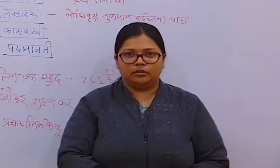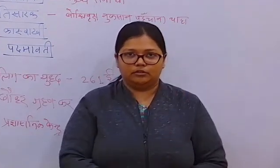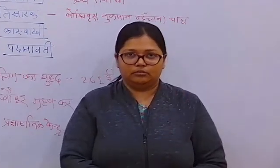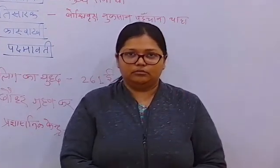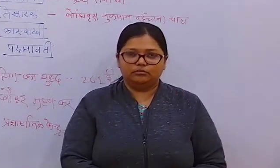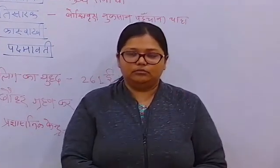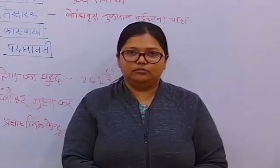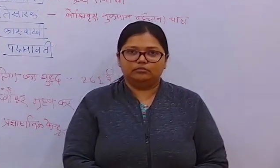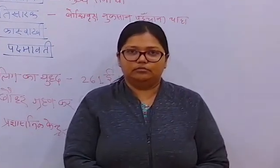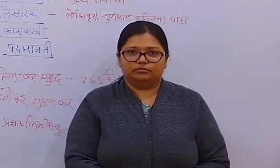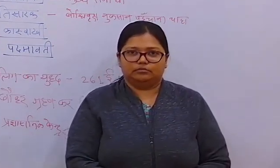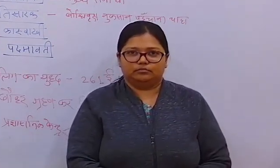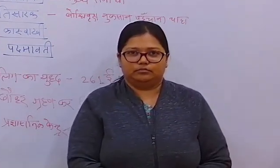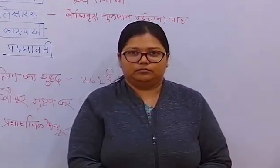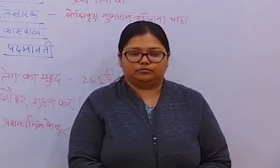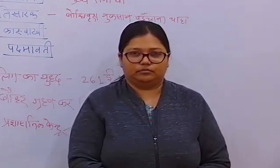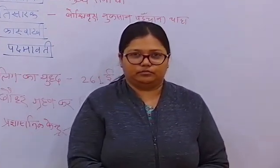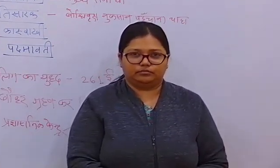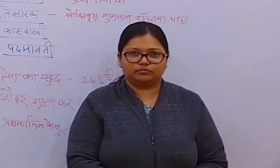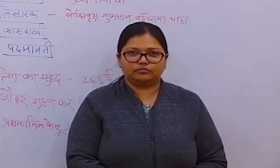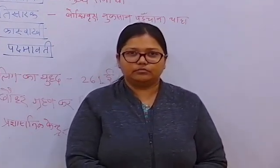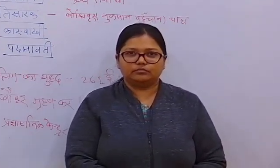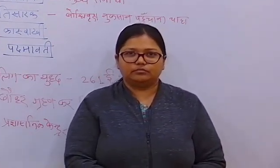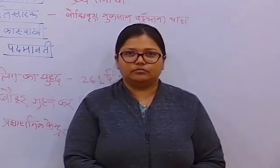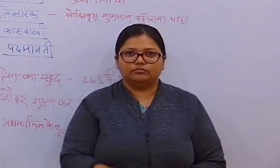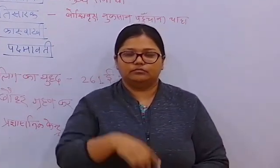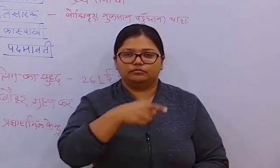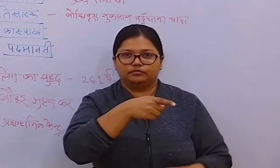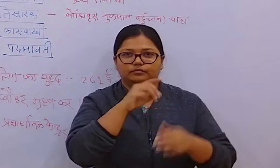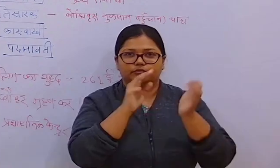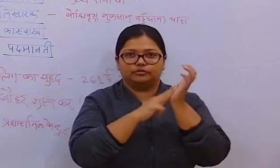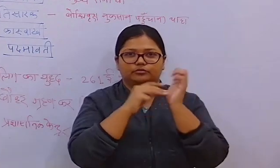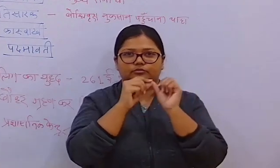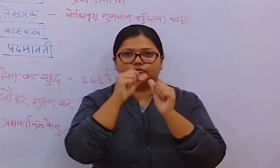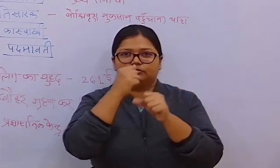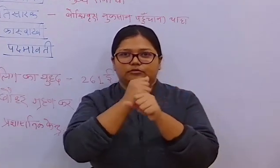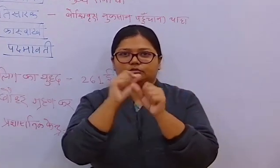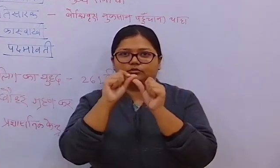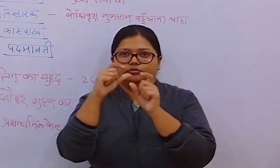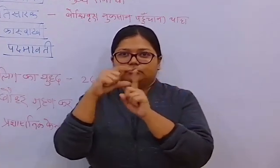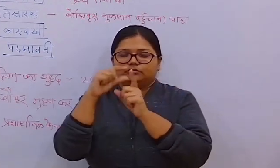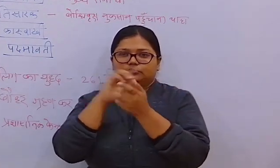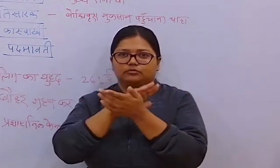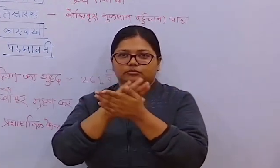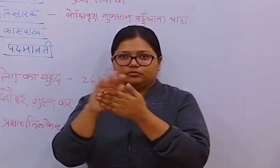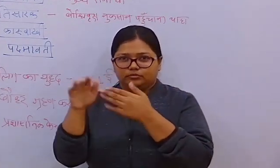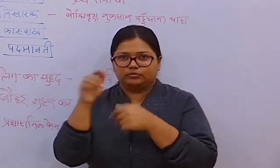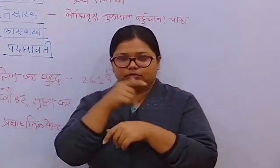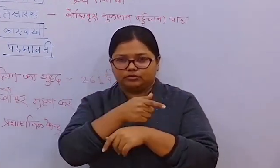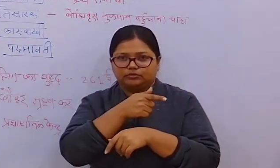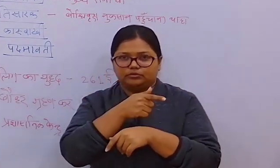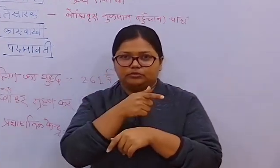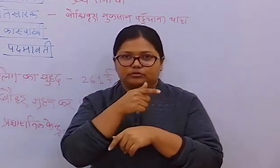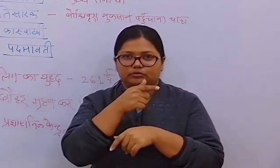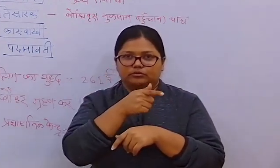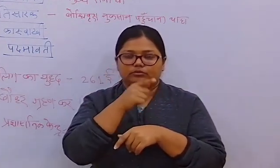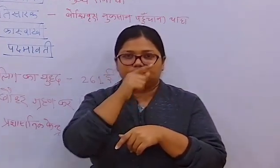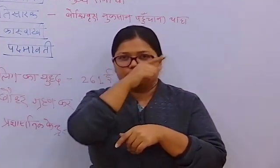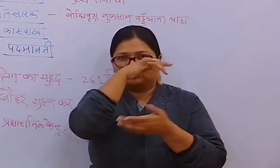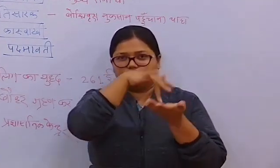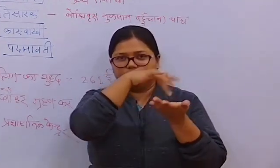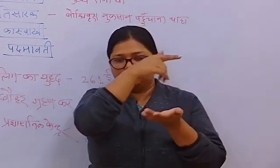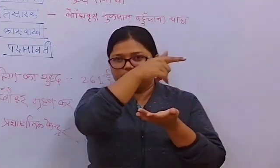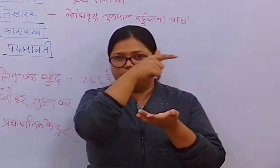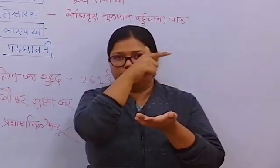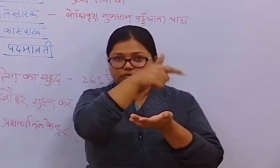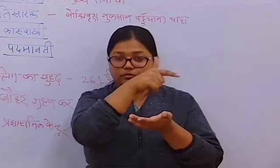को मगध का राजा भी कहा गया है बाभ्रू अभिलेख में, अशोक को मगध का राजा नाम दिया गया